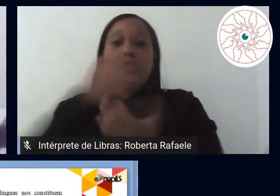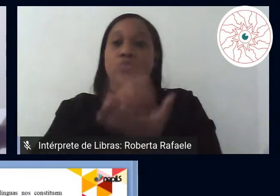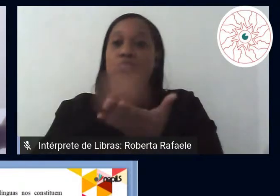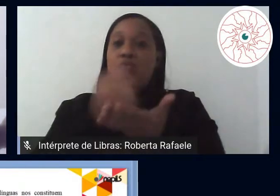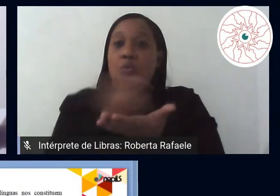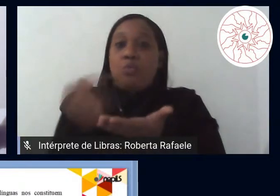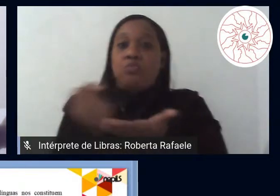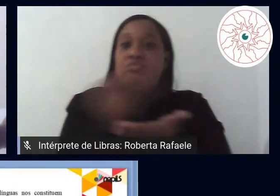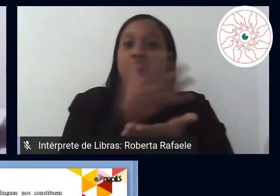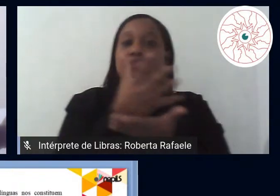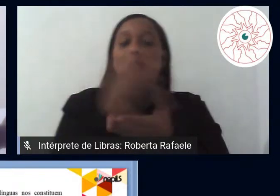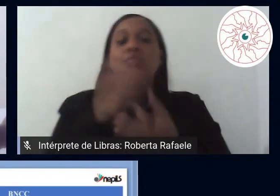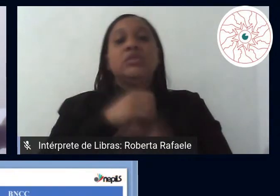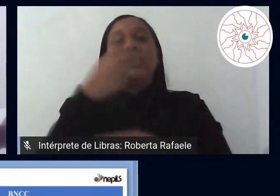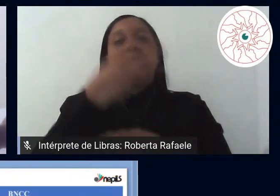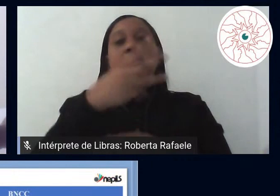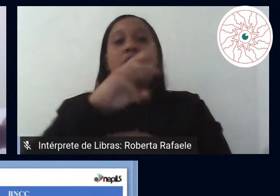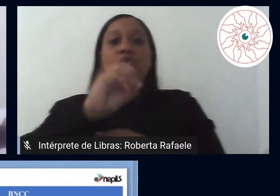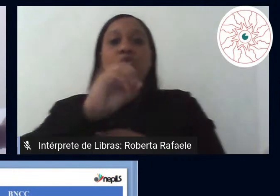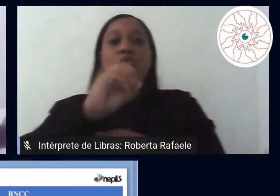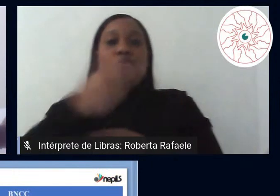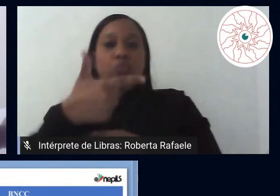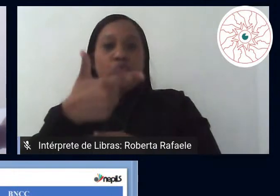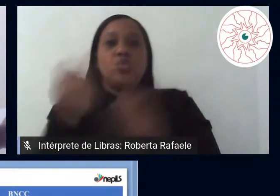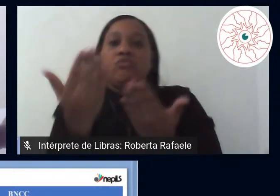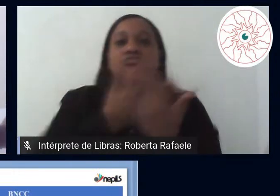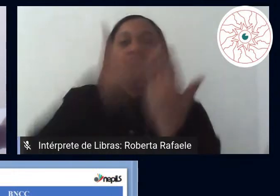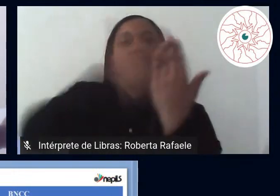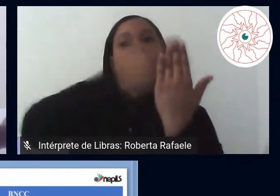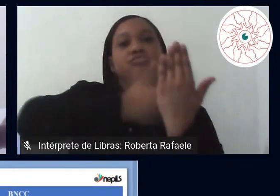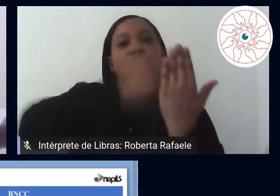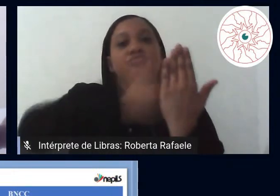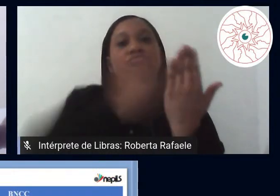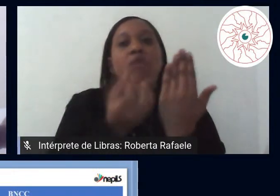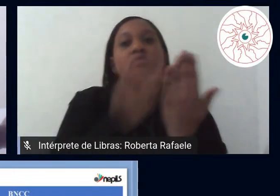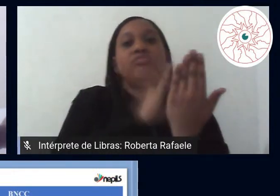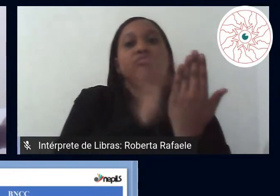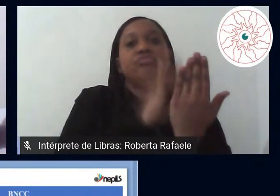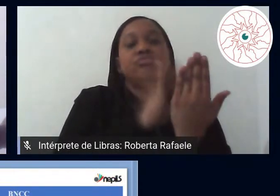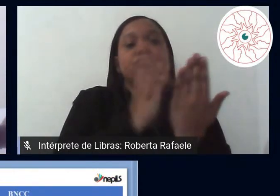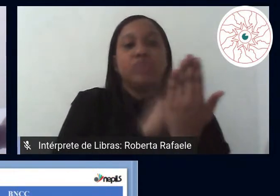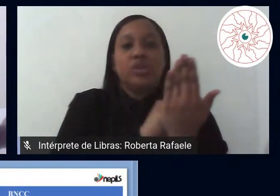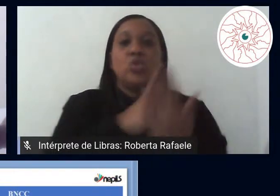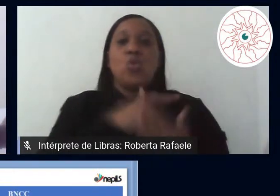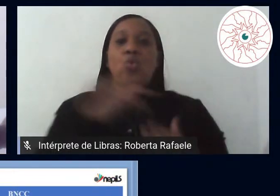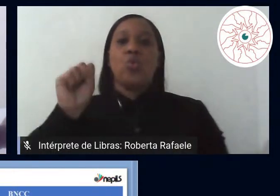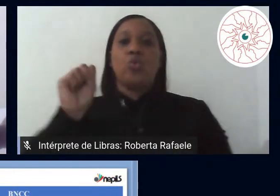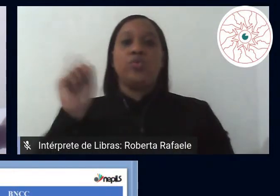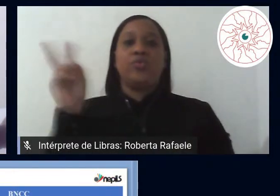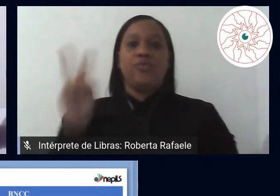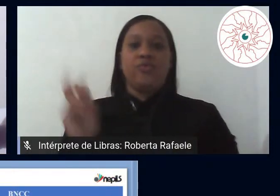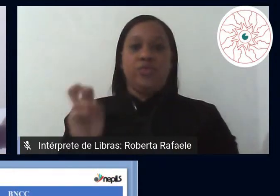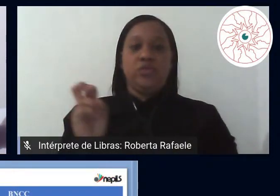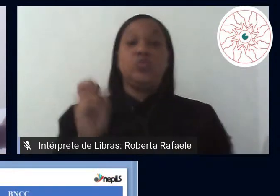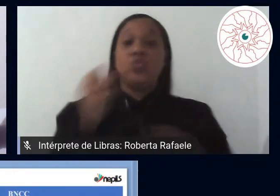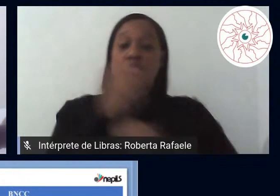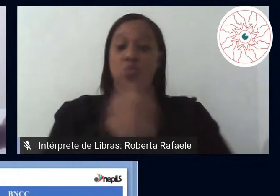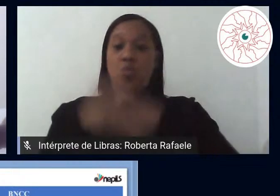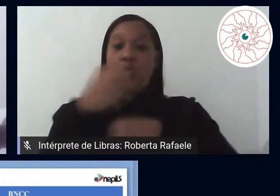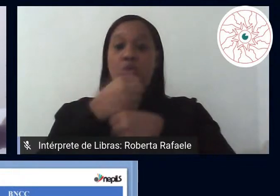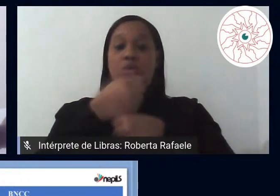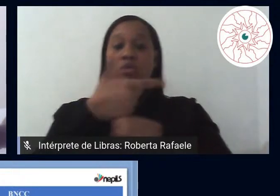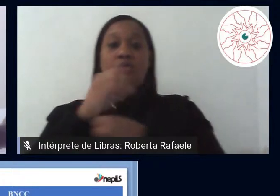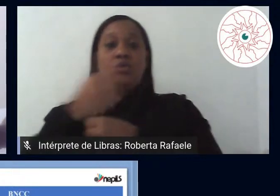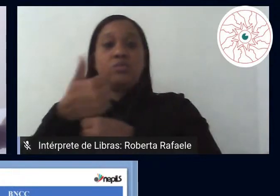302 páginas e a Libras foi o nome Libras foi citado apenas oito vezes. Em 2016,